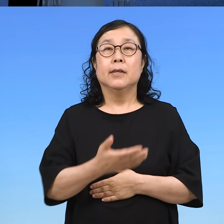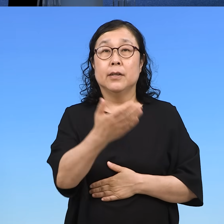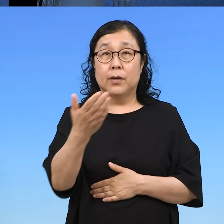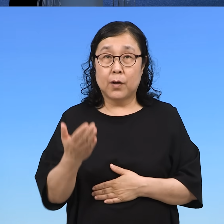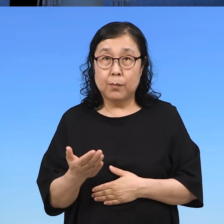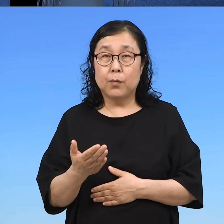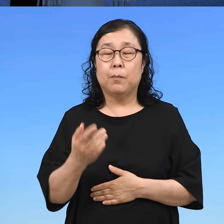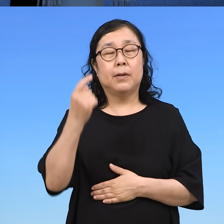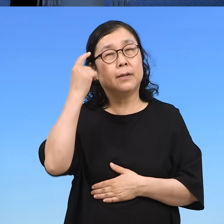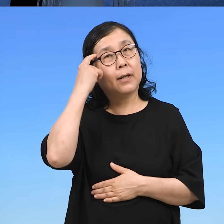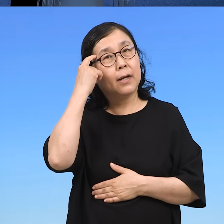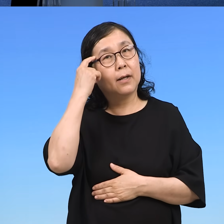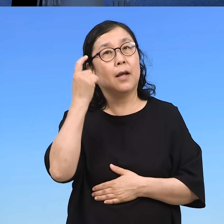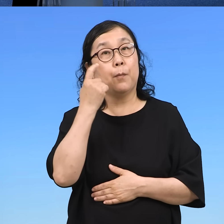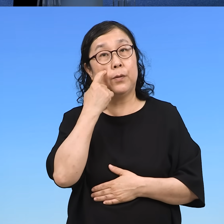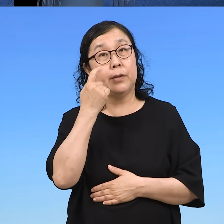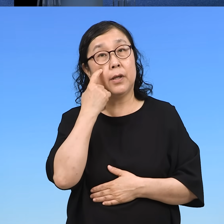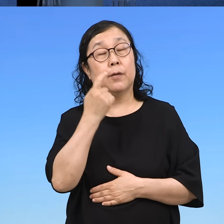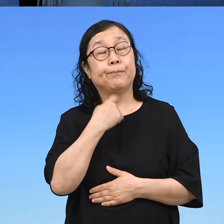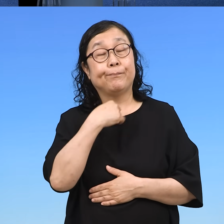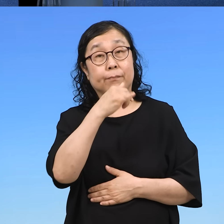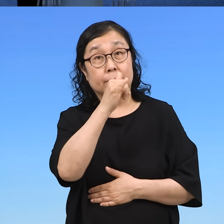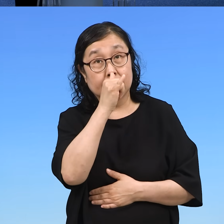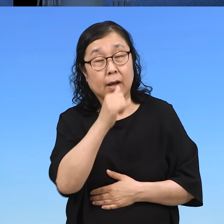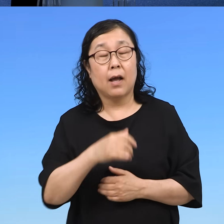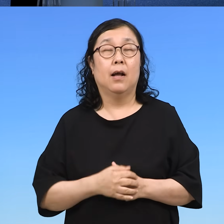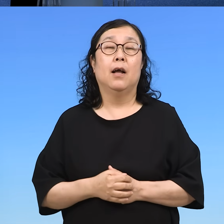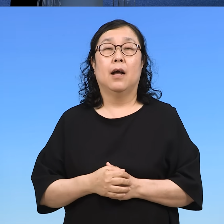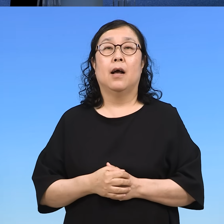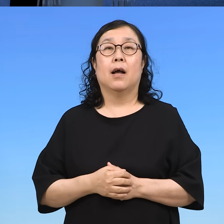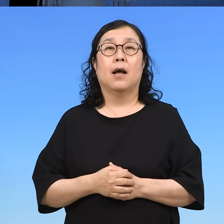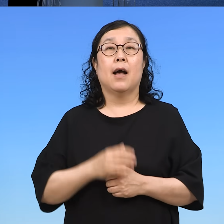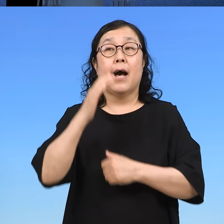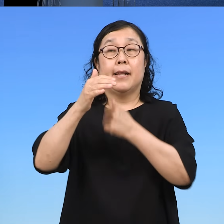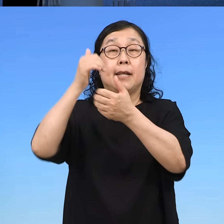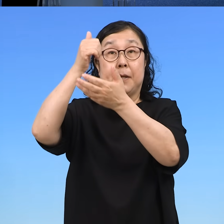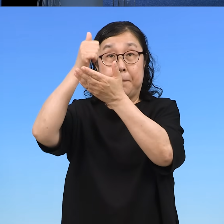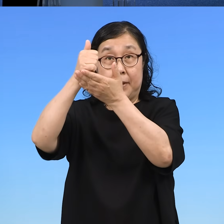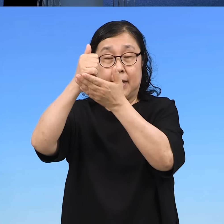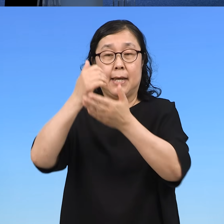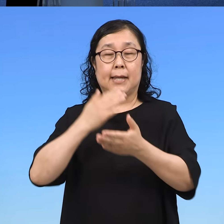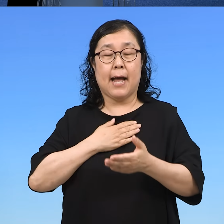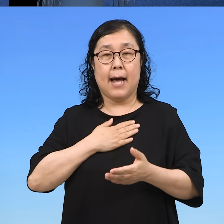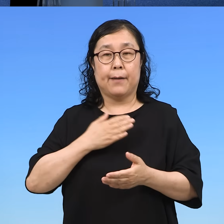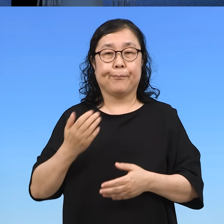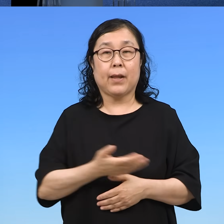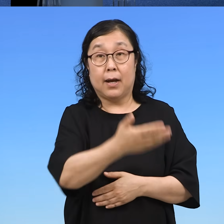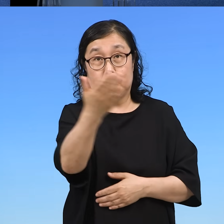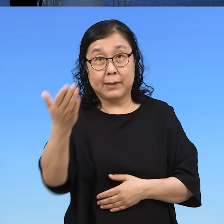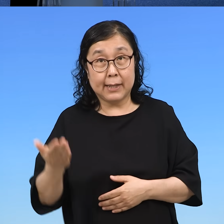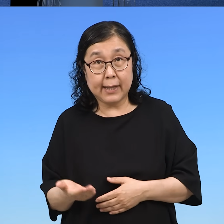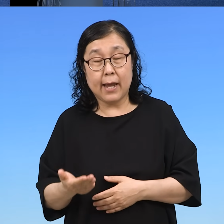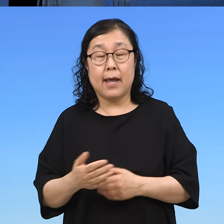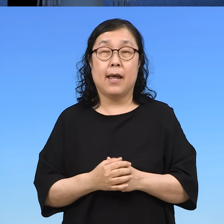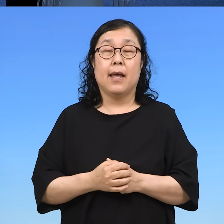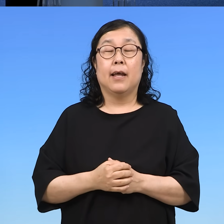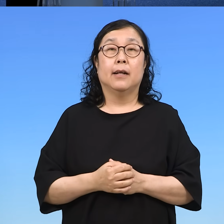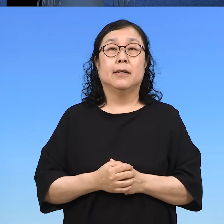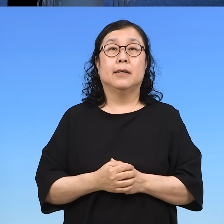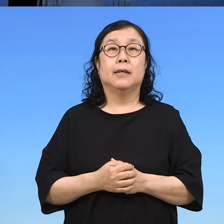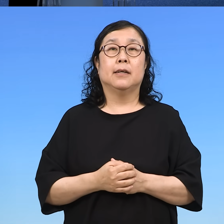혹시 이런 상상을 해보신 적 있습니까? 만약에 하나님께서 저와 여러분에게